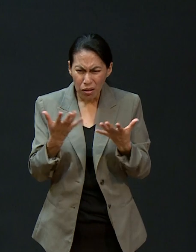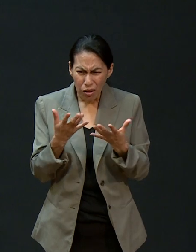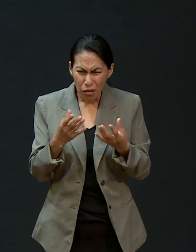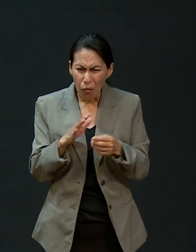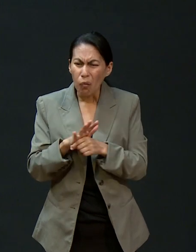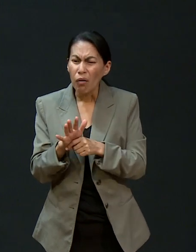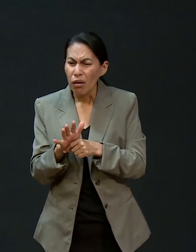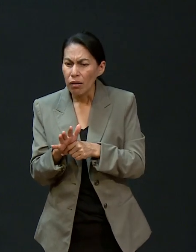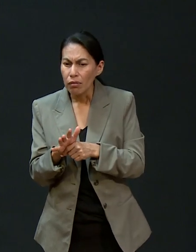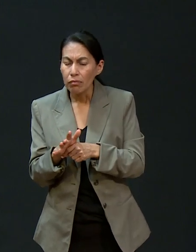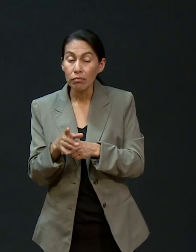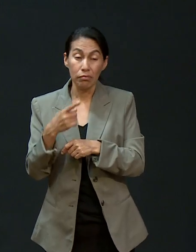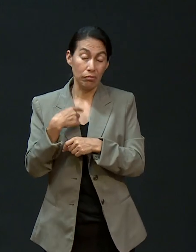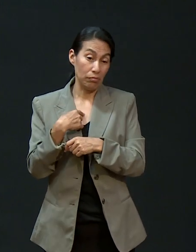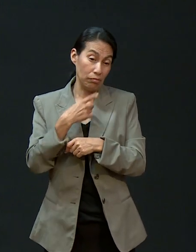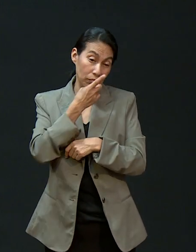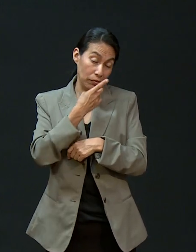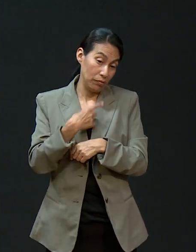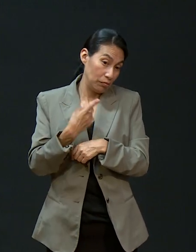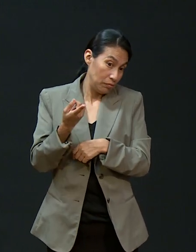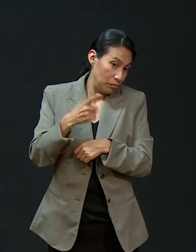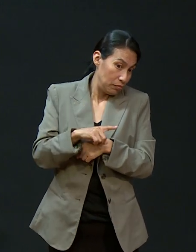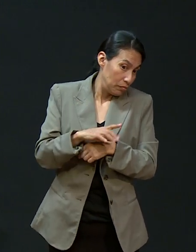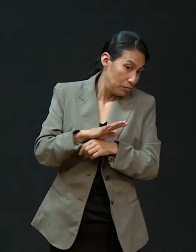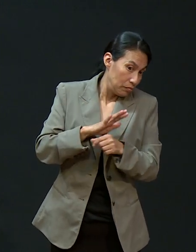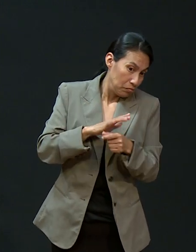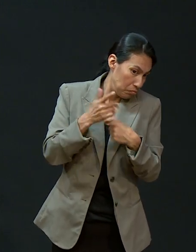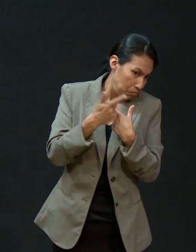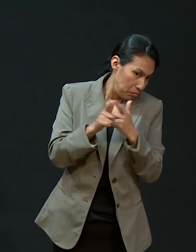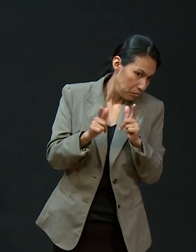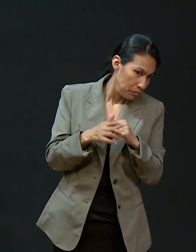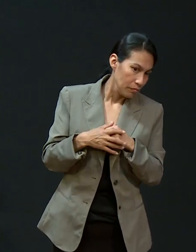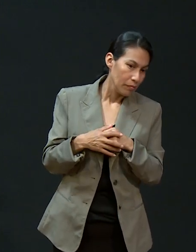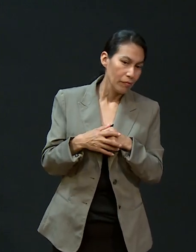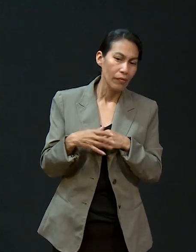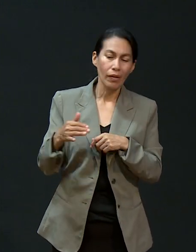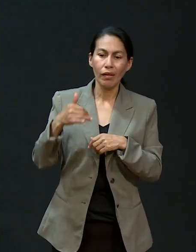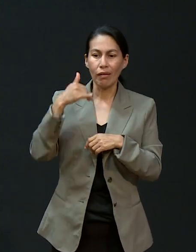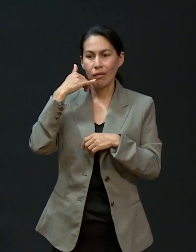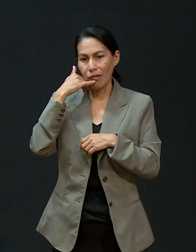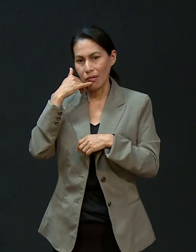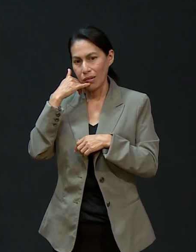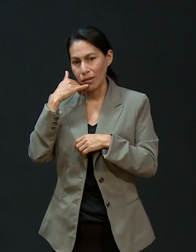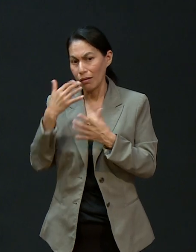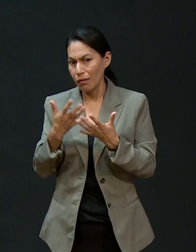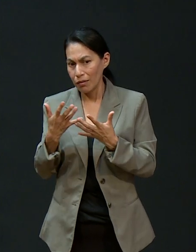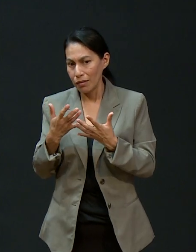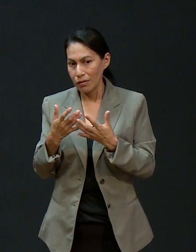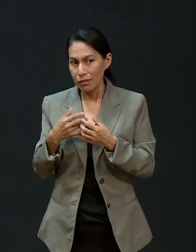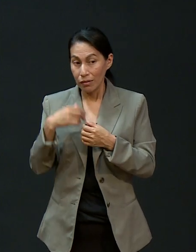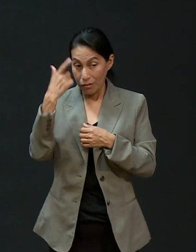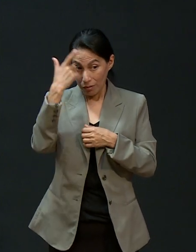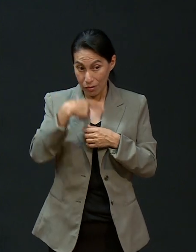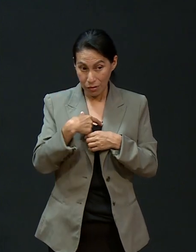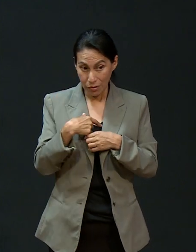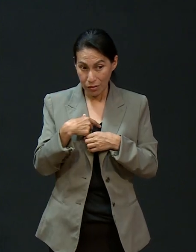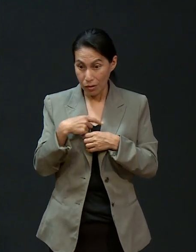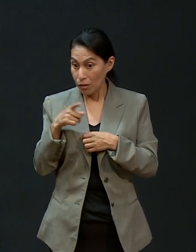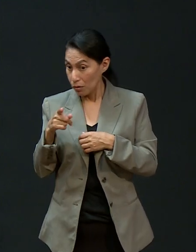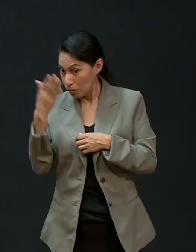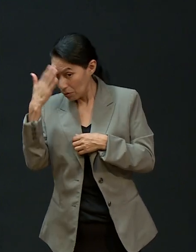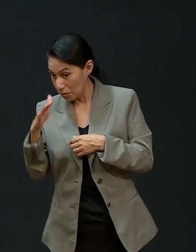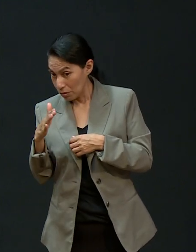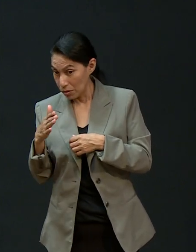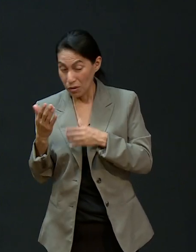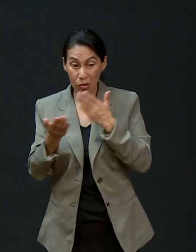con otras cosas. Pues, lo que me digan que tengo que hacer, voy a hacer. Y le llamaba, ¿qué estás haciendo? Bueno, aprende en la noche. Y me